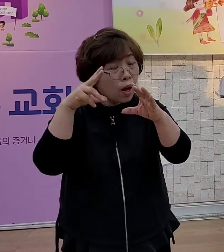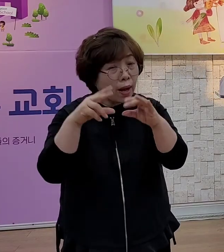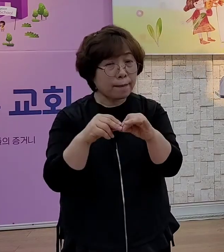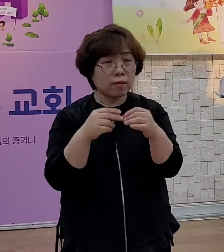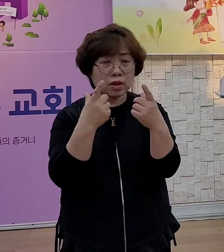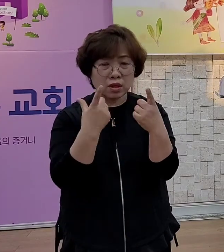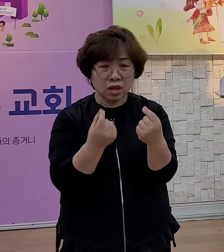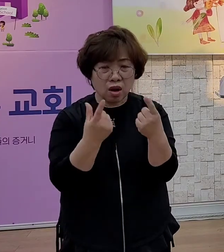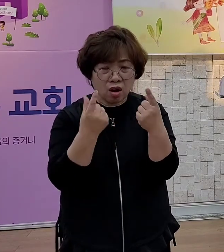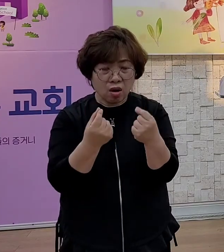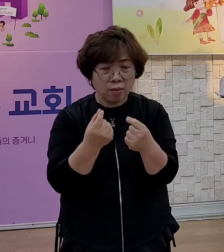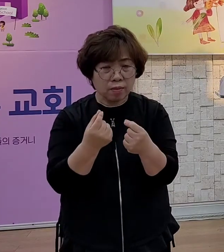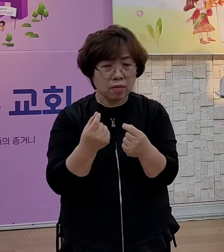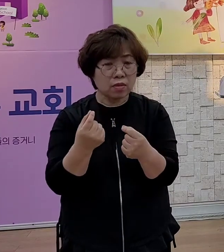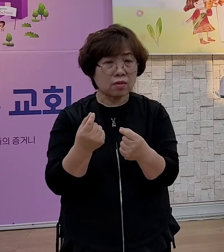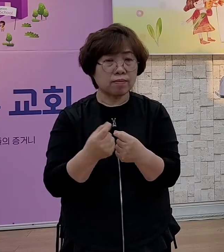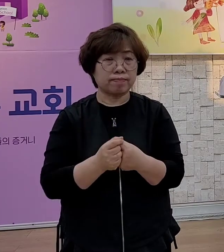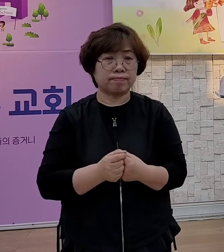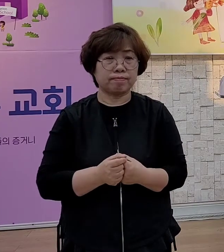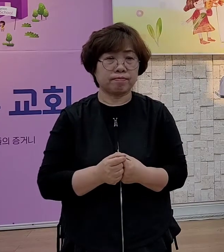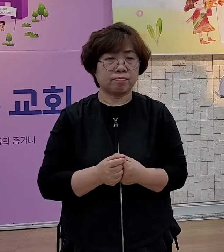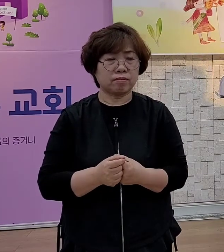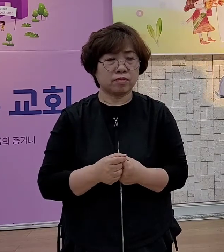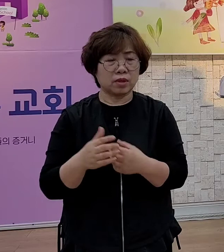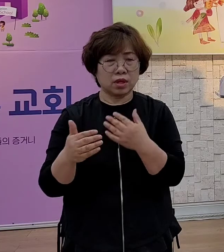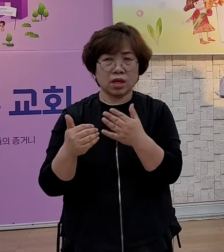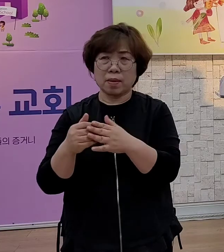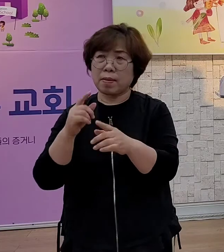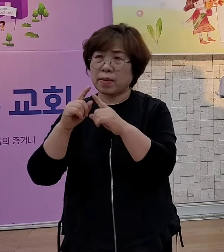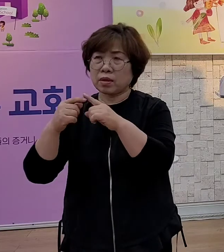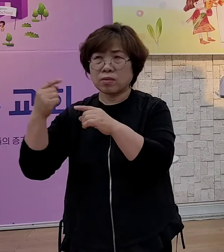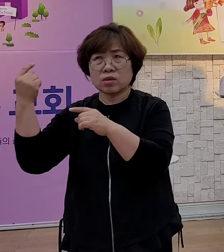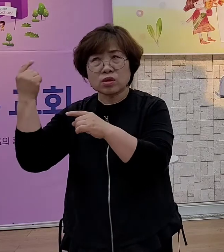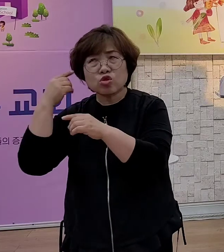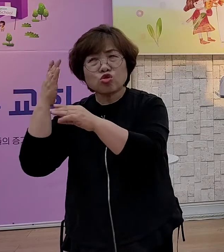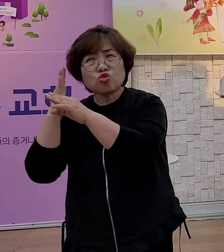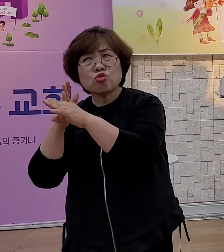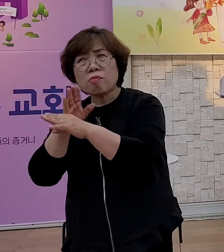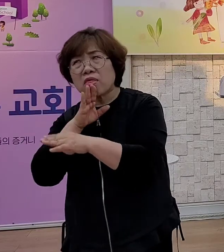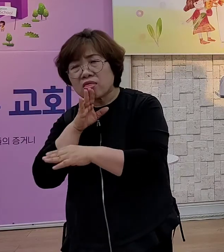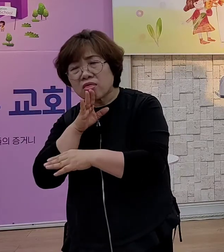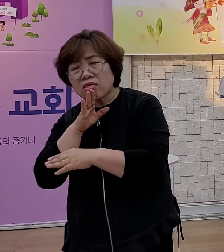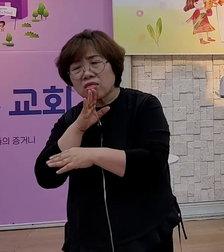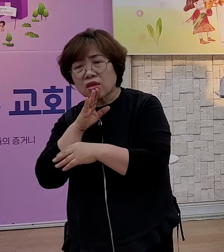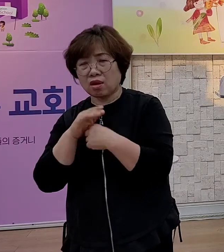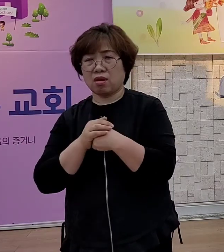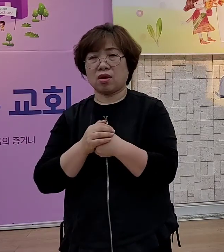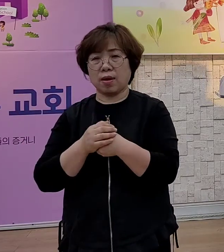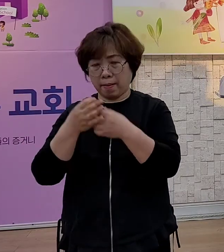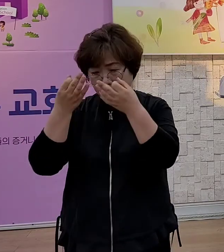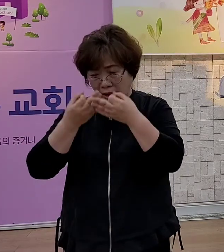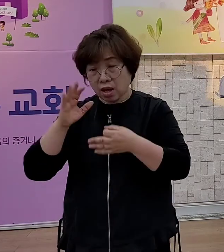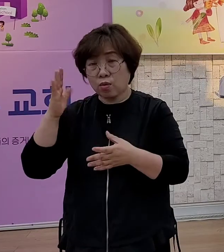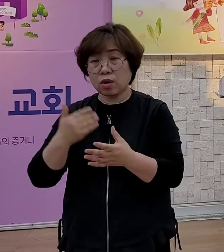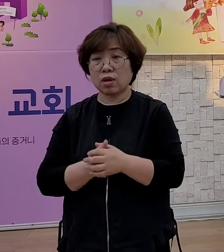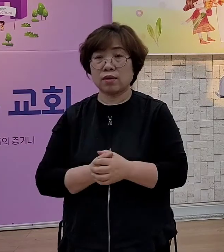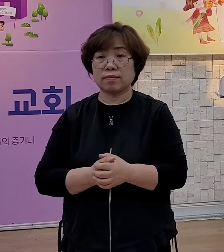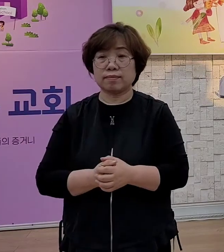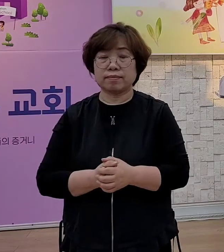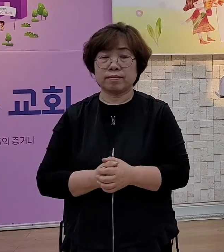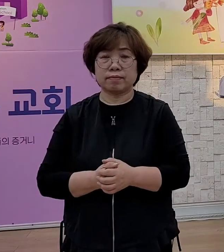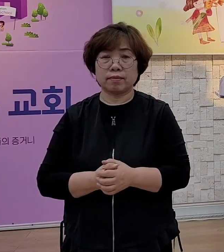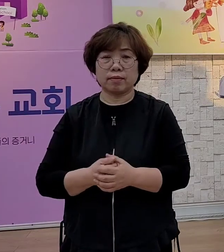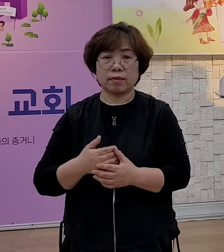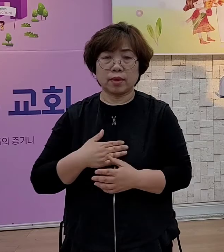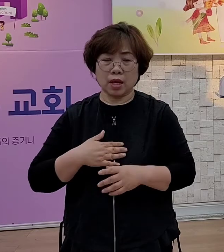것처럼 하나님의 말씀 듣고 있는가. 듣기는 속히 하라고 하는 이 말씀 안에서 우리의